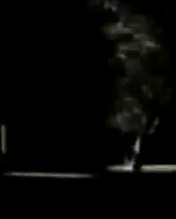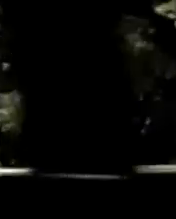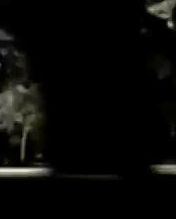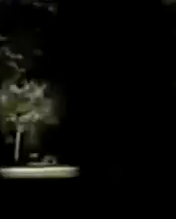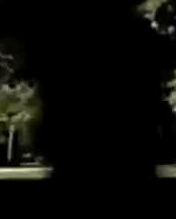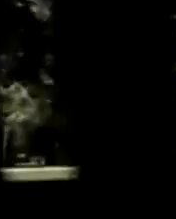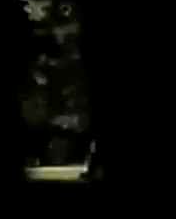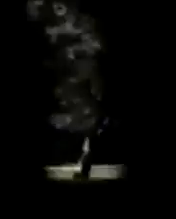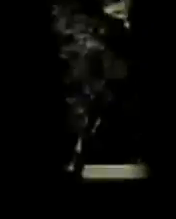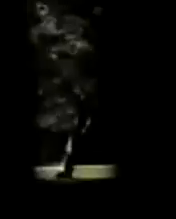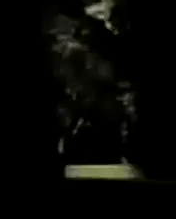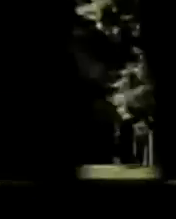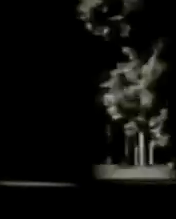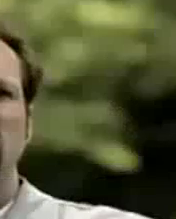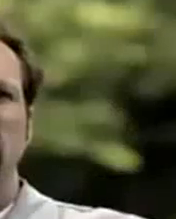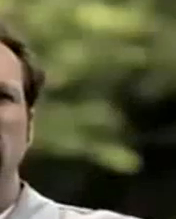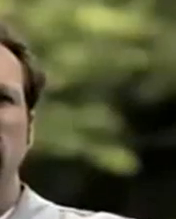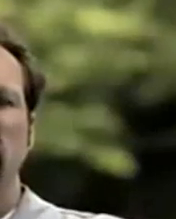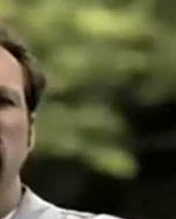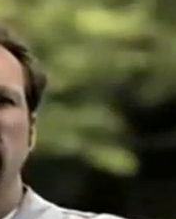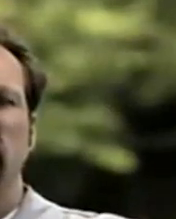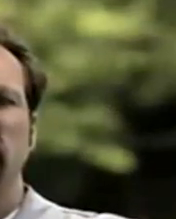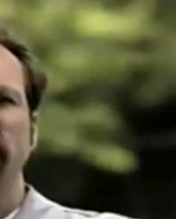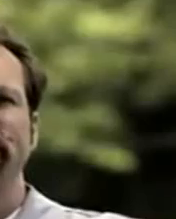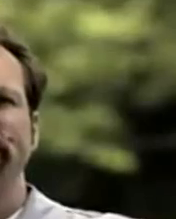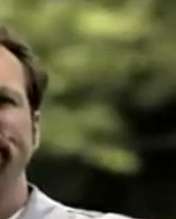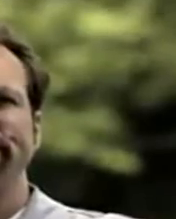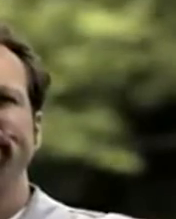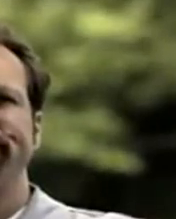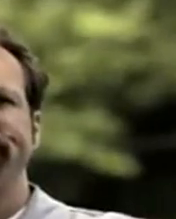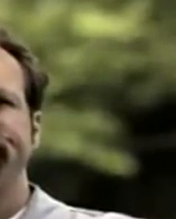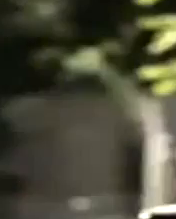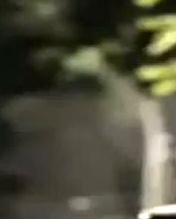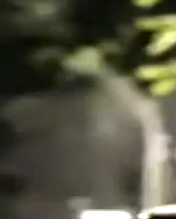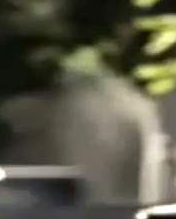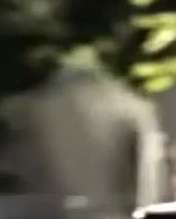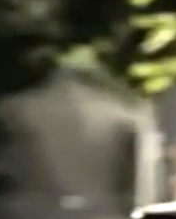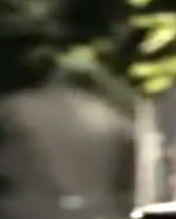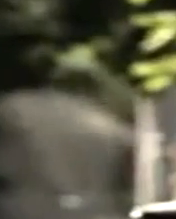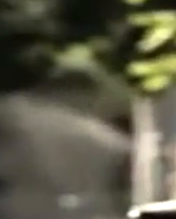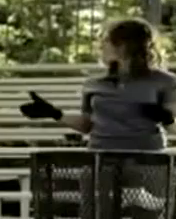chegarás a tua meta tão distante.